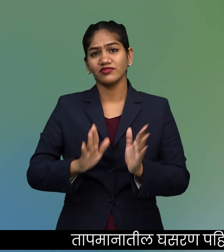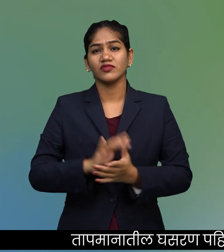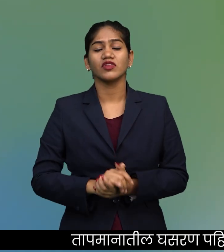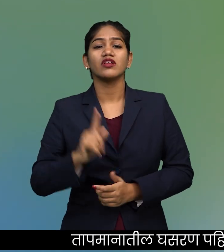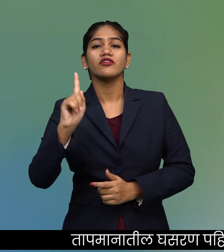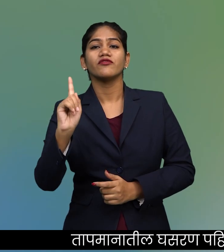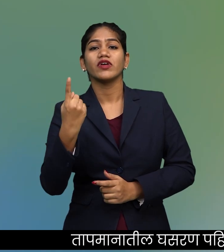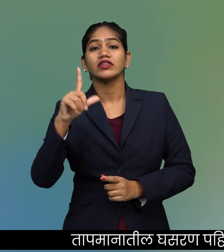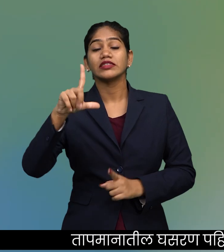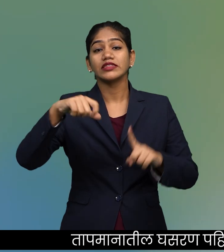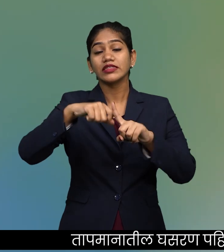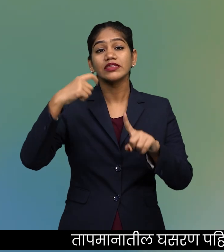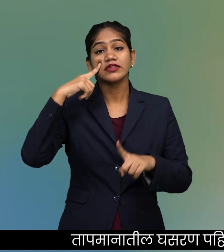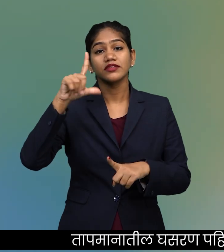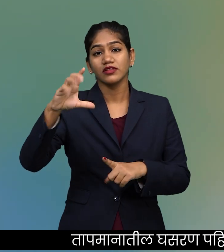किलोमीटरपर्यंत खूप तीव्र असते.